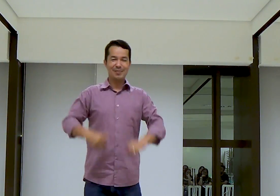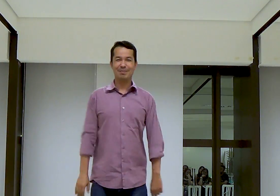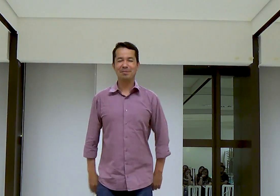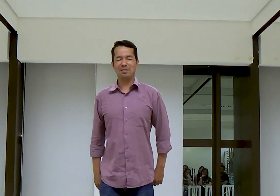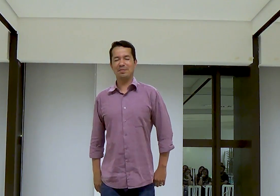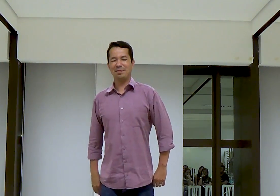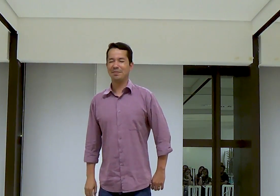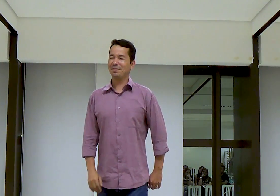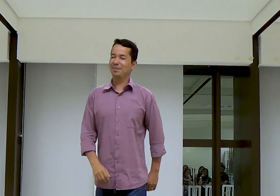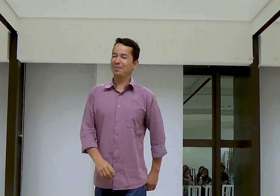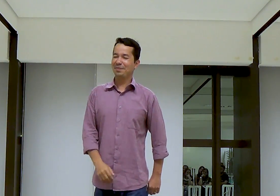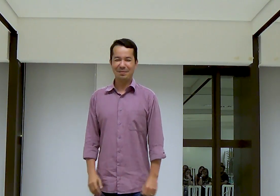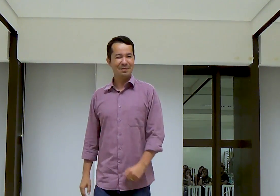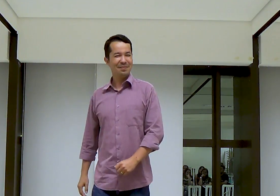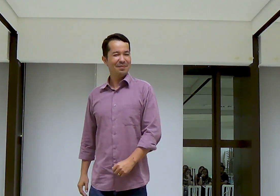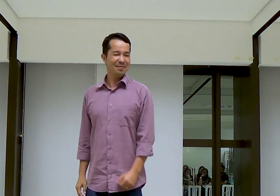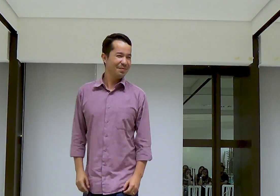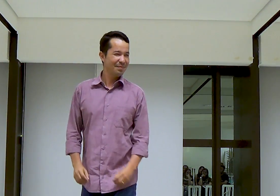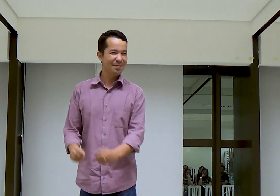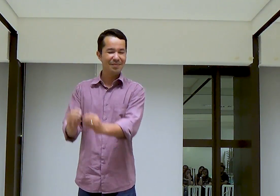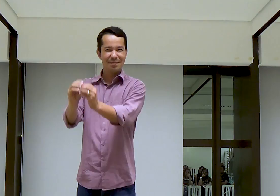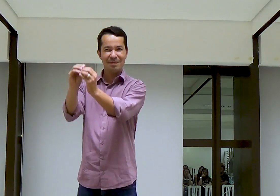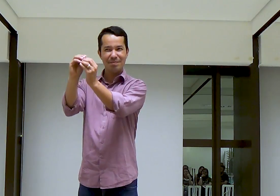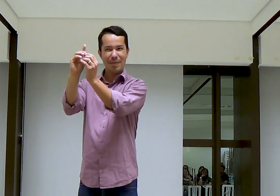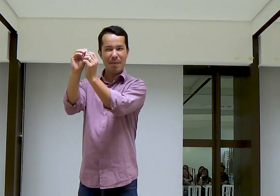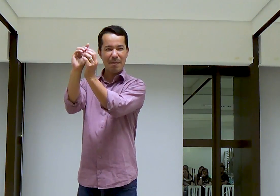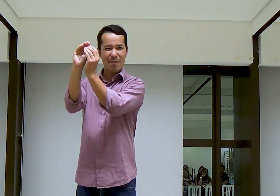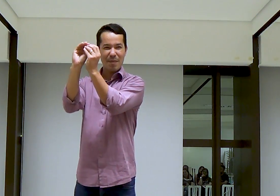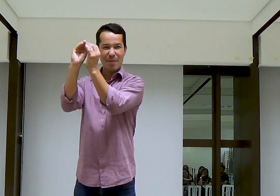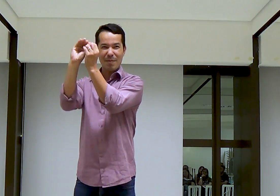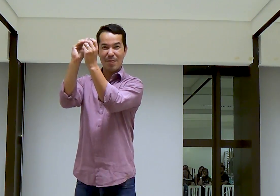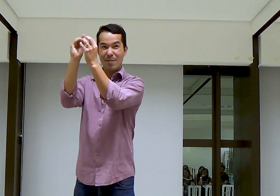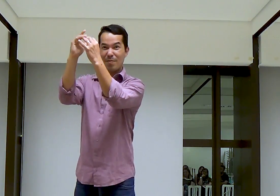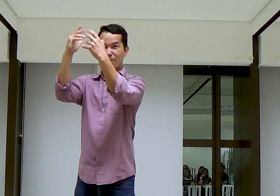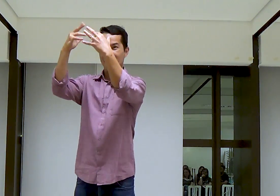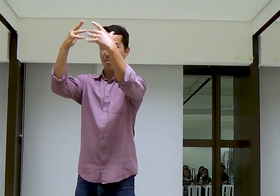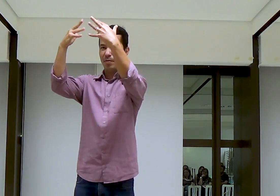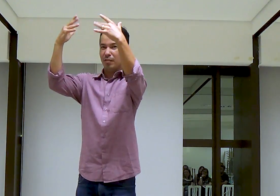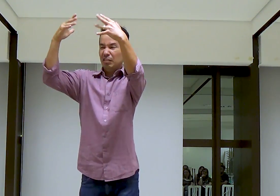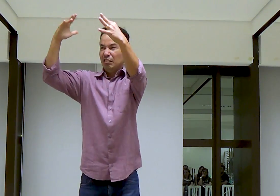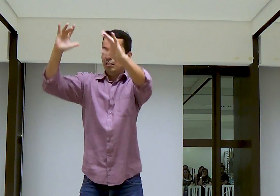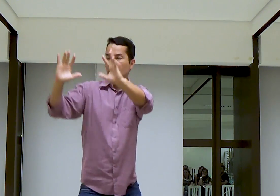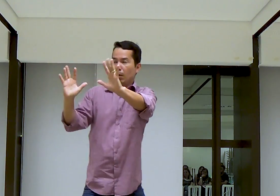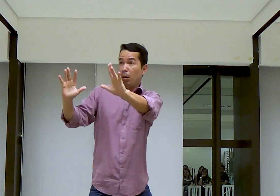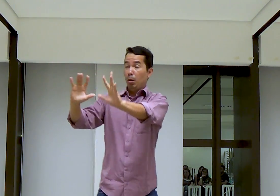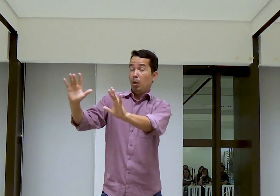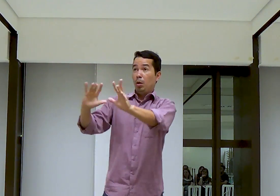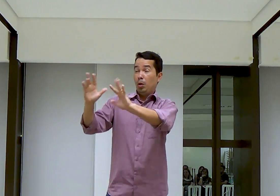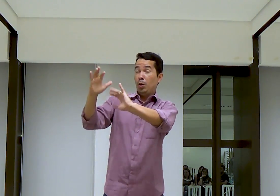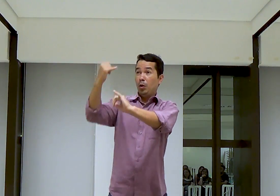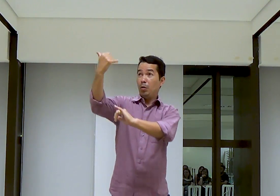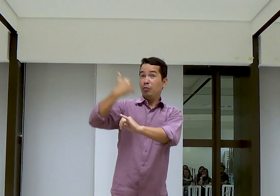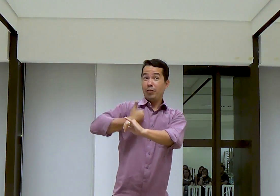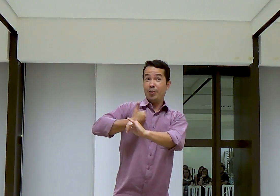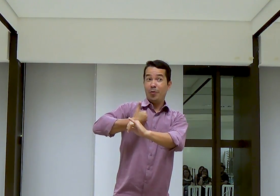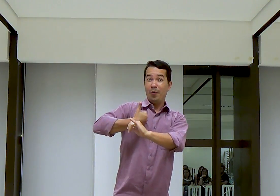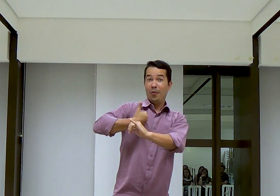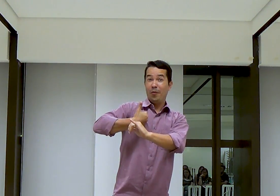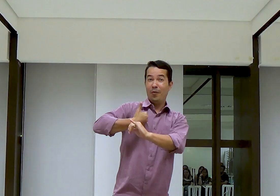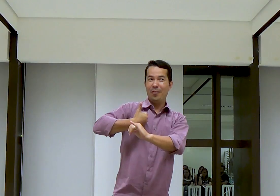bem tranquilo, é a noite ali, eu estou passeando, e de repente eu começo a ver algo reluzente, algo brilhoso, algo